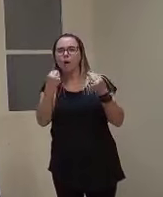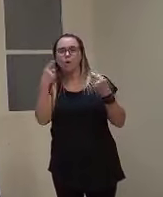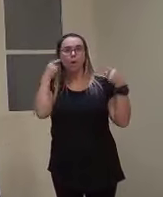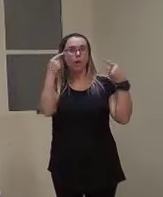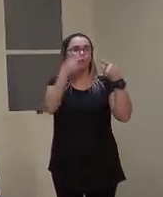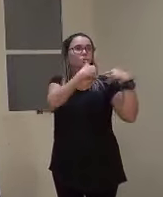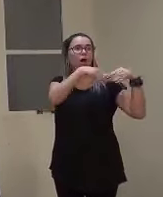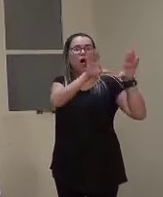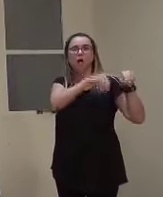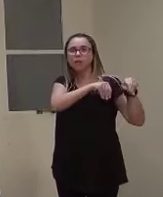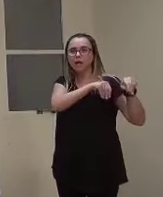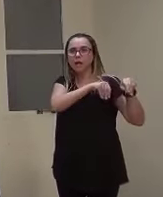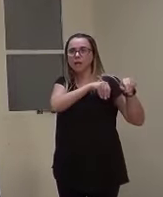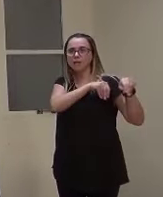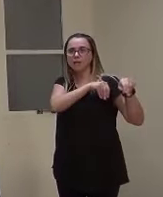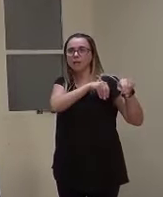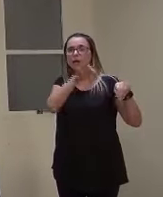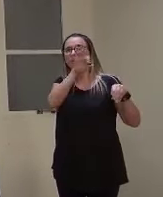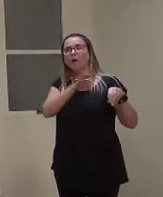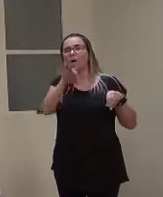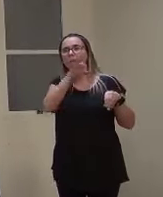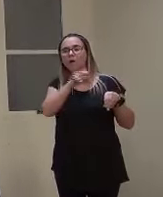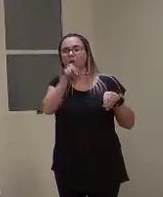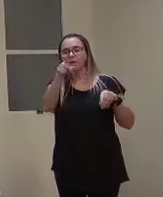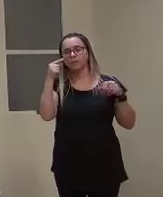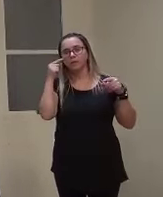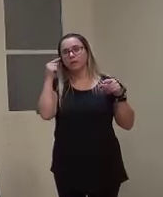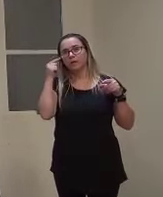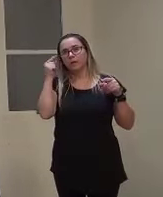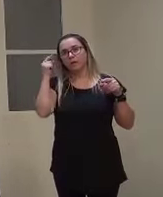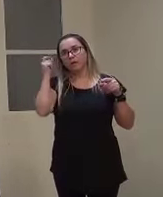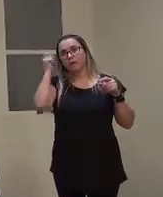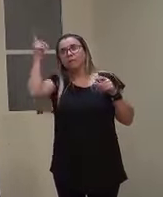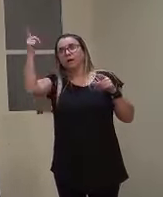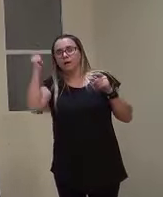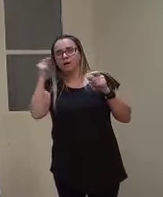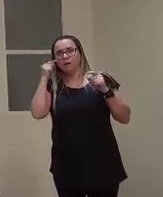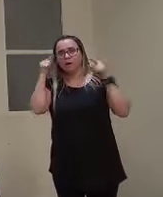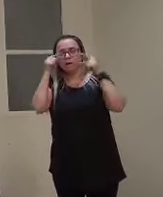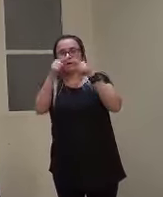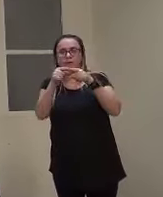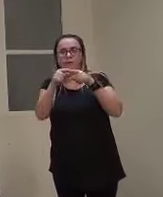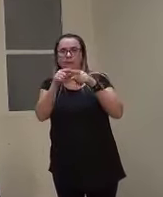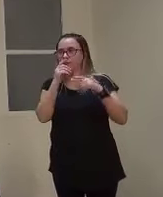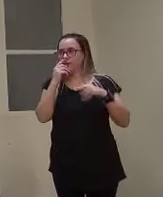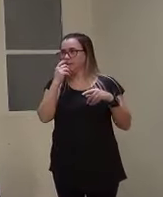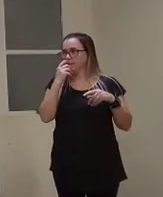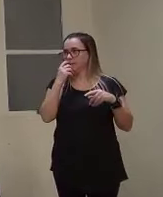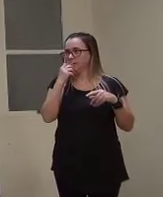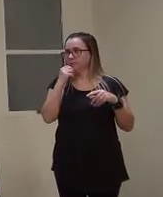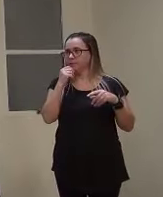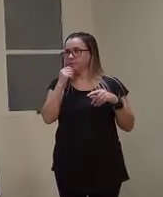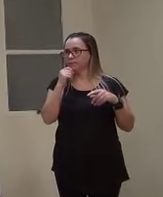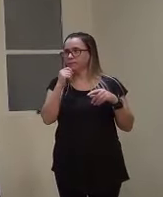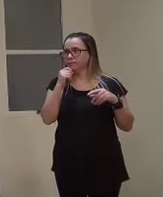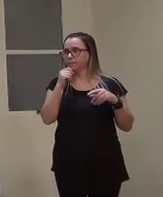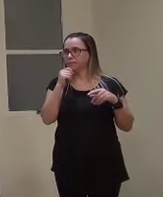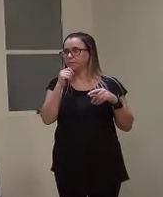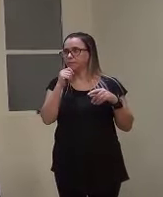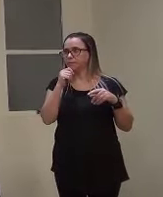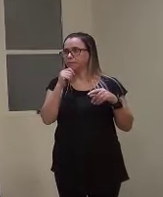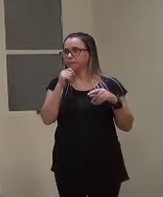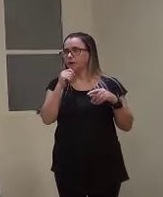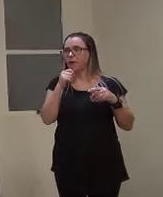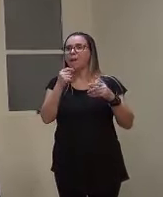en qué medida es el ideal biker y permeable a